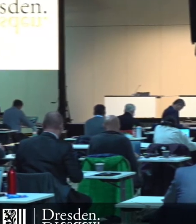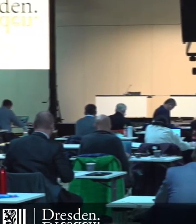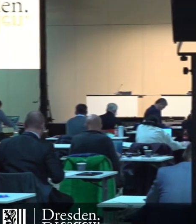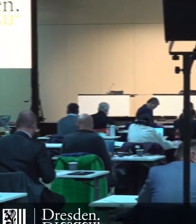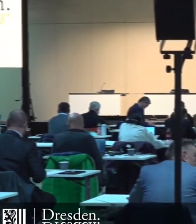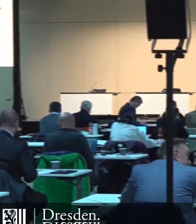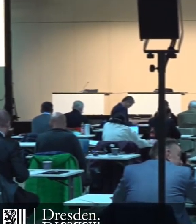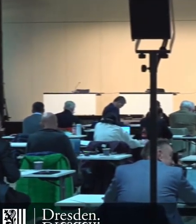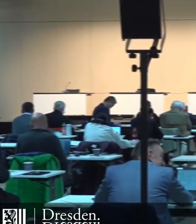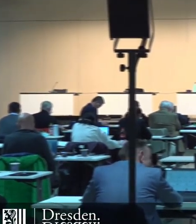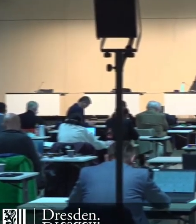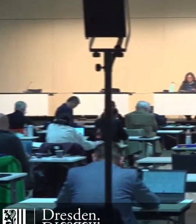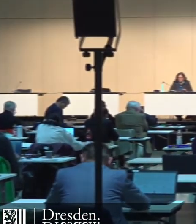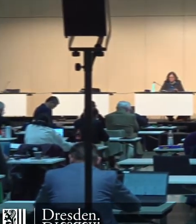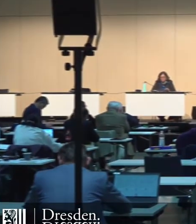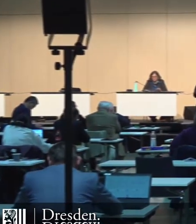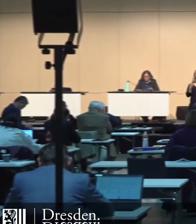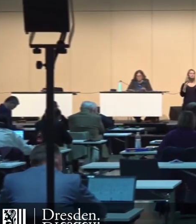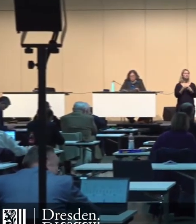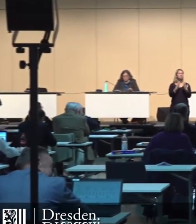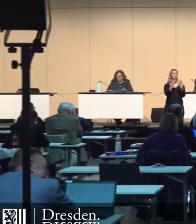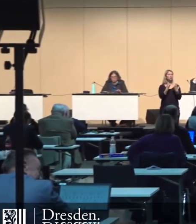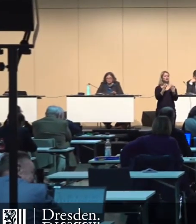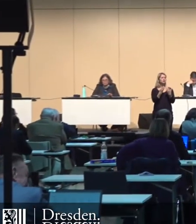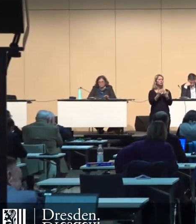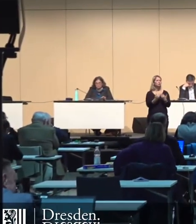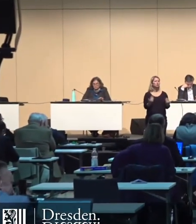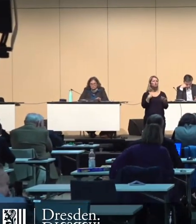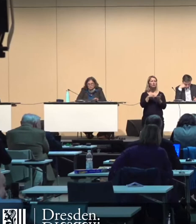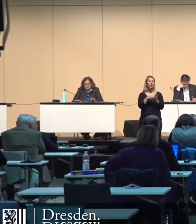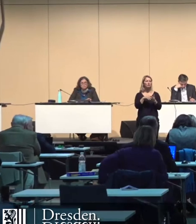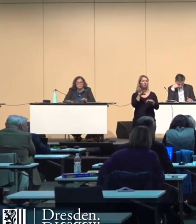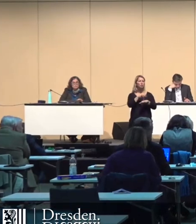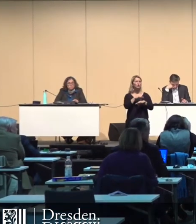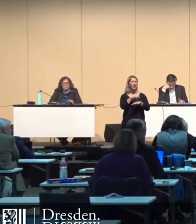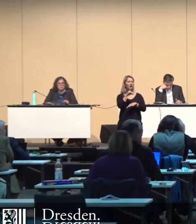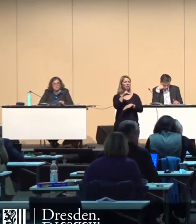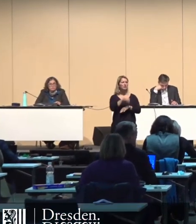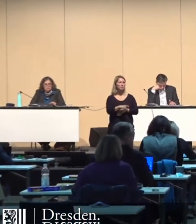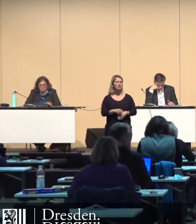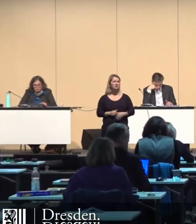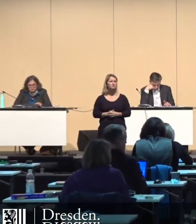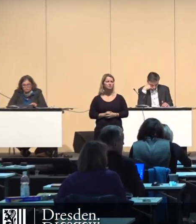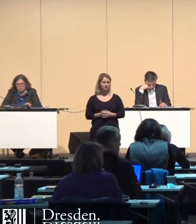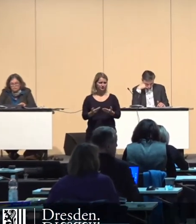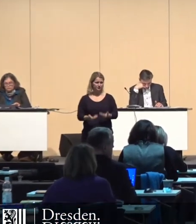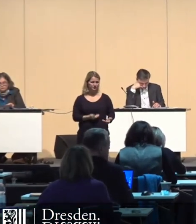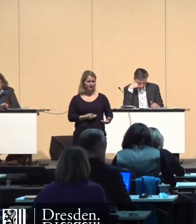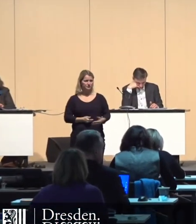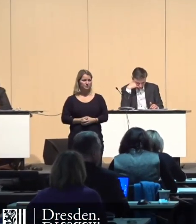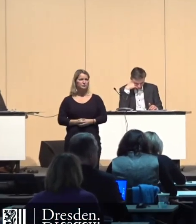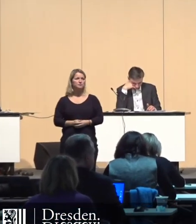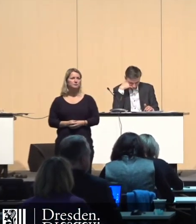Als nächstes Bündnis 90 Die Grünen. Bei mir steht Herr Dr. Deppe. Bitte schön.